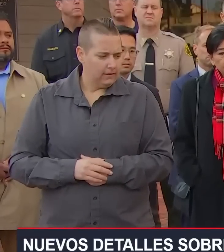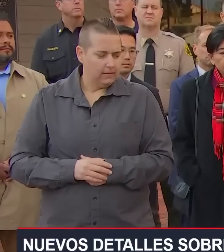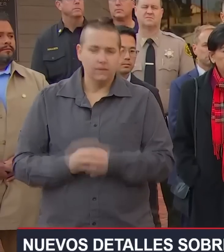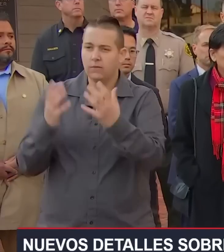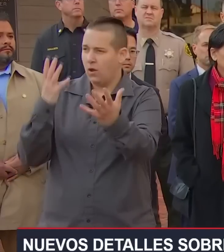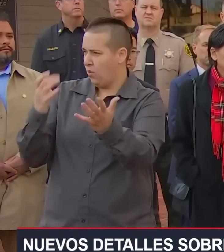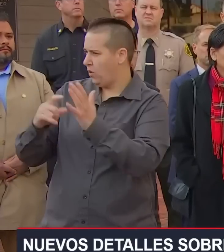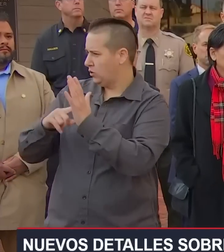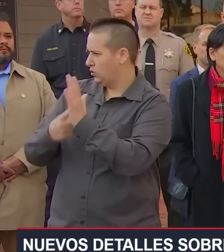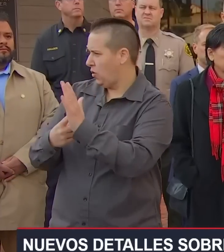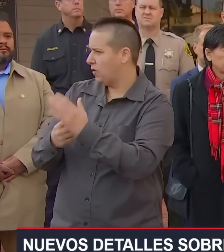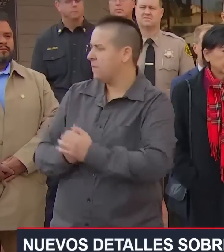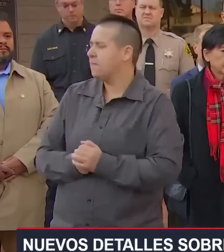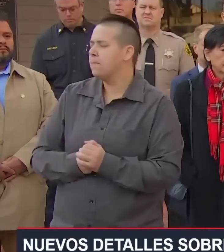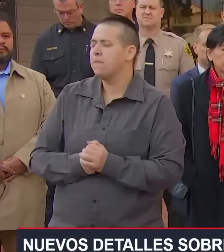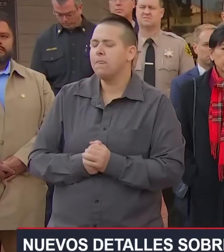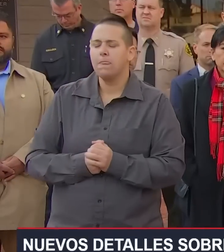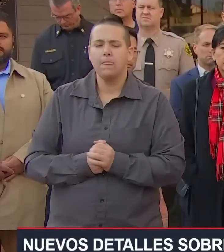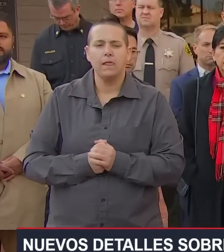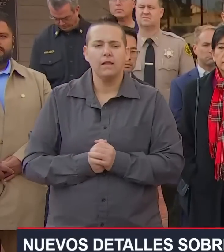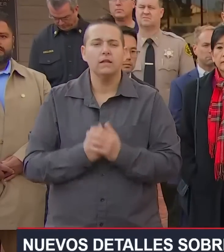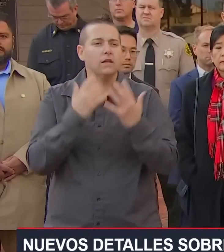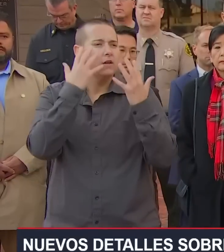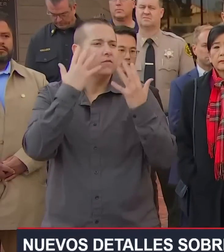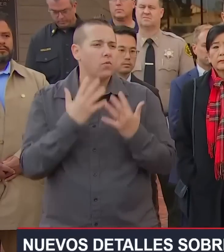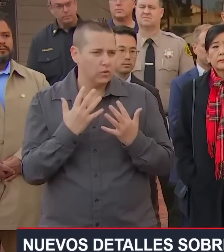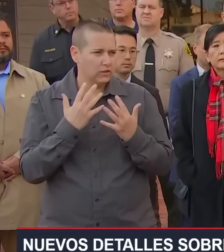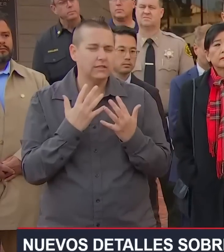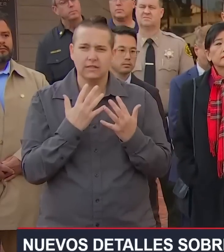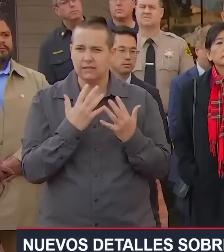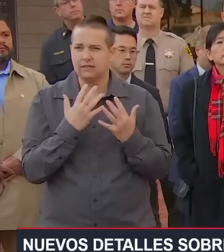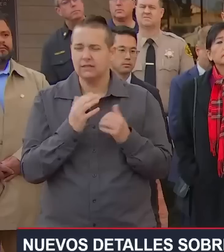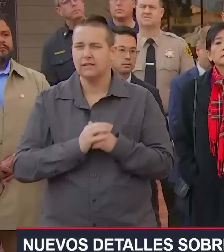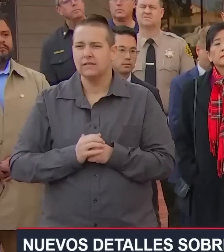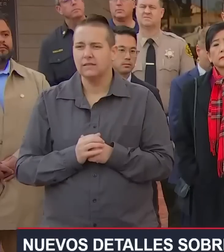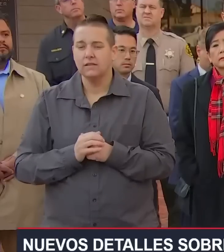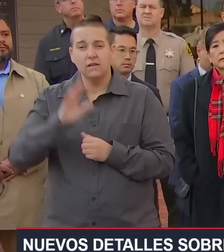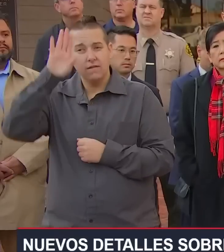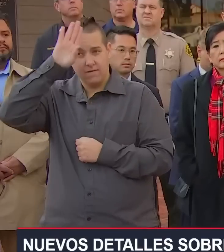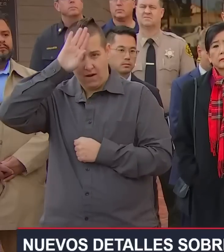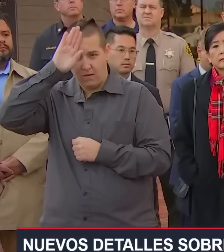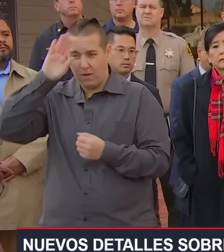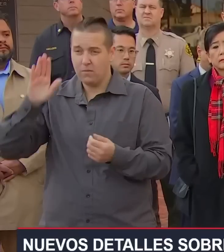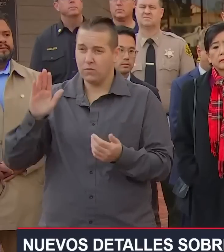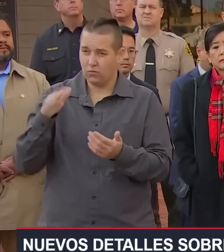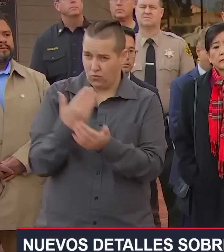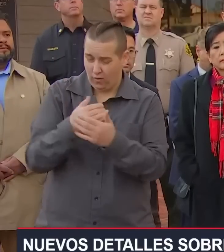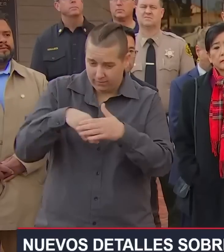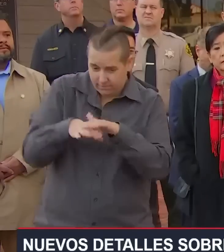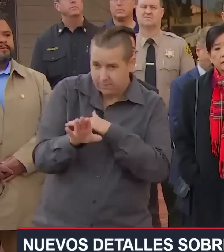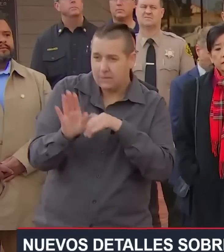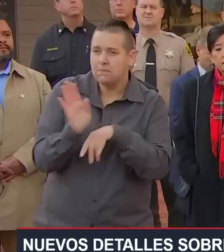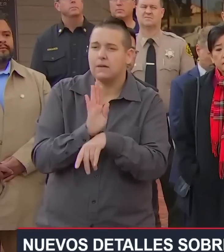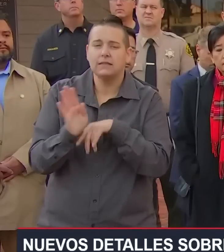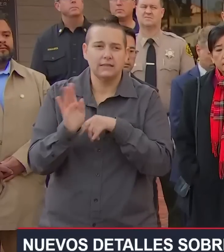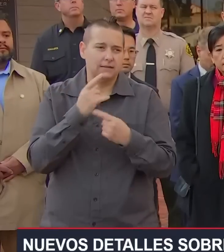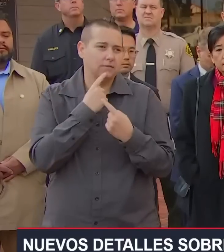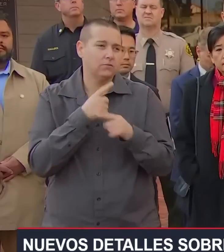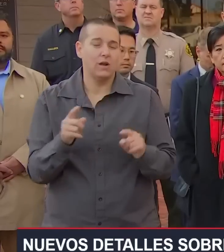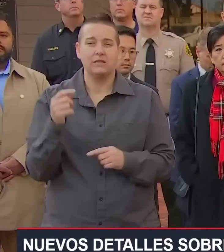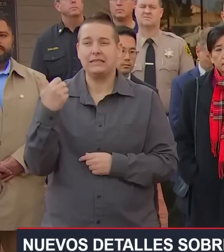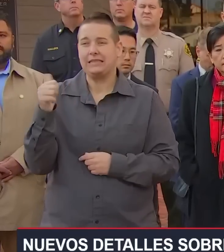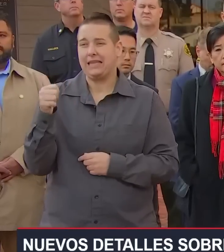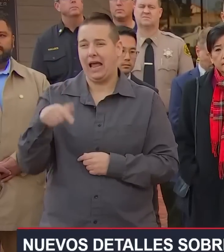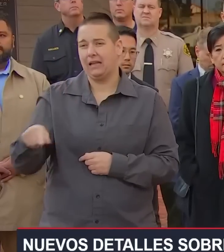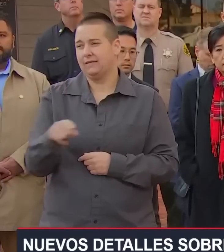hospitales locales pero quisiera comenzar diciéndoles que lamentablemente cuando el